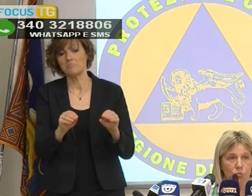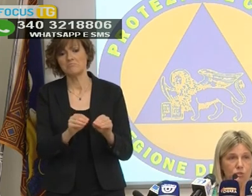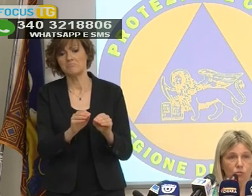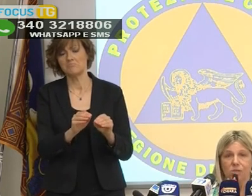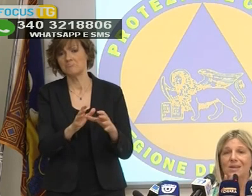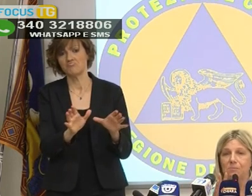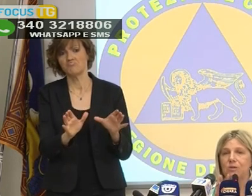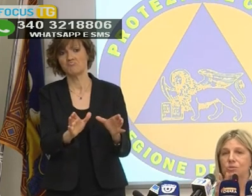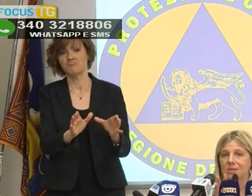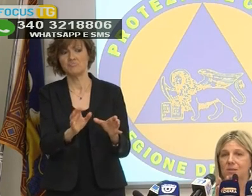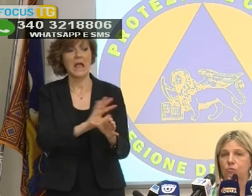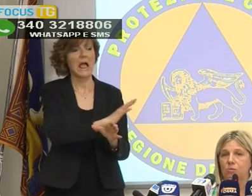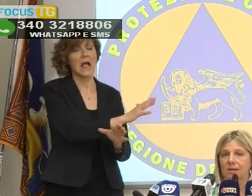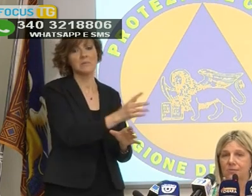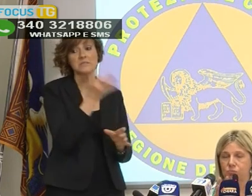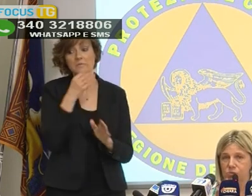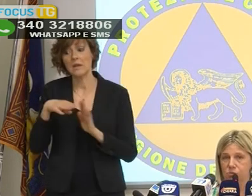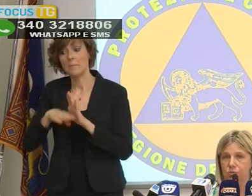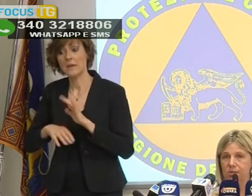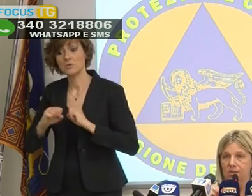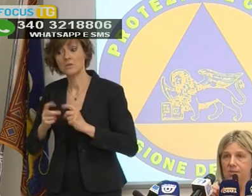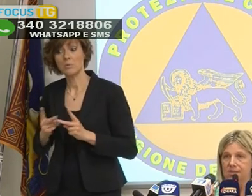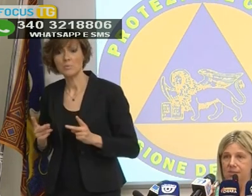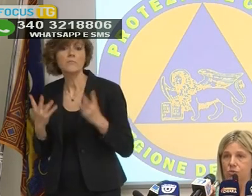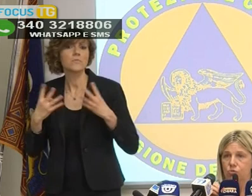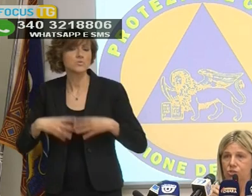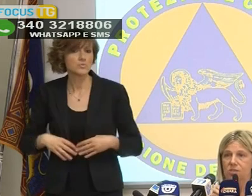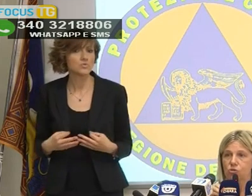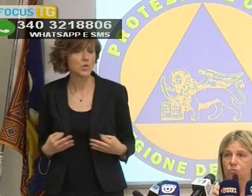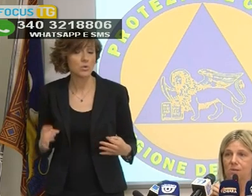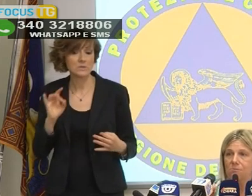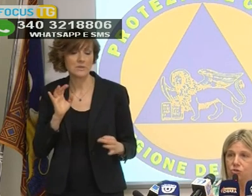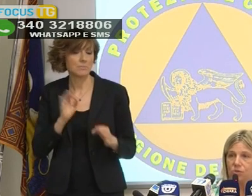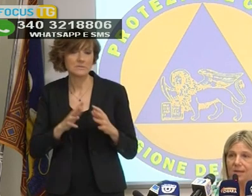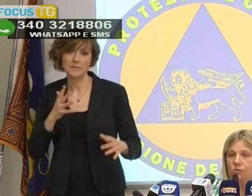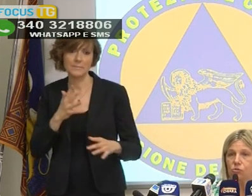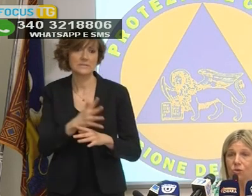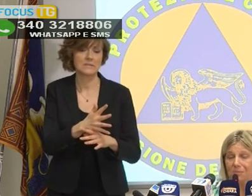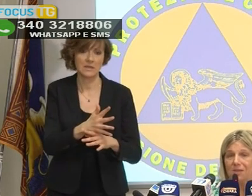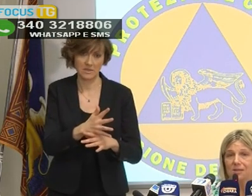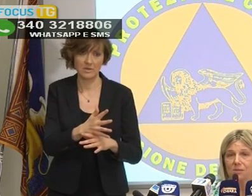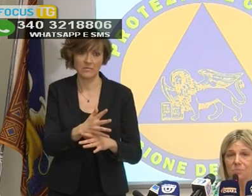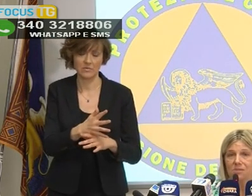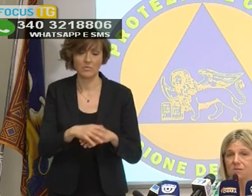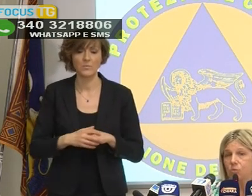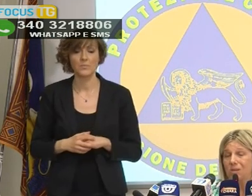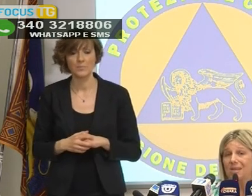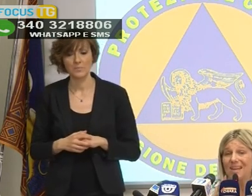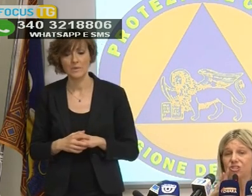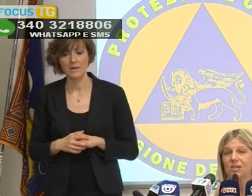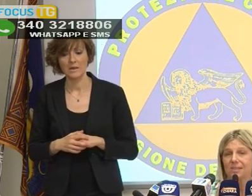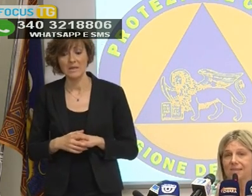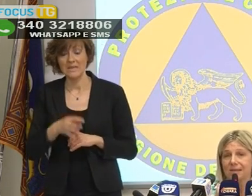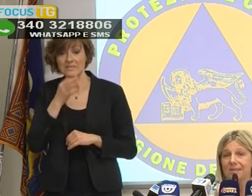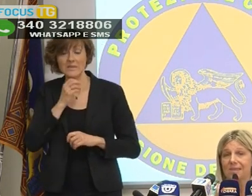limitato. Questo vuol dire che il piano di sanità pubblica funziona, se così, insomma, messo in atto e in maniera tempestiva. Quindi